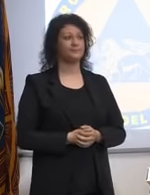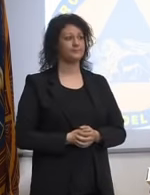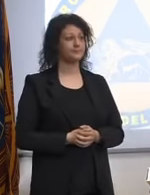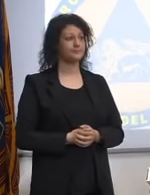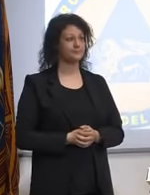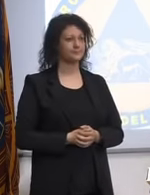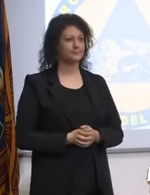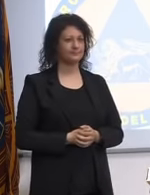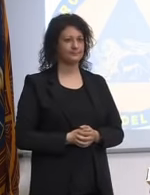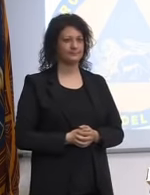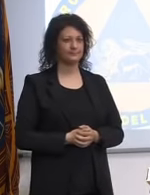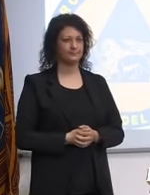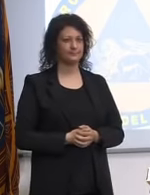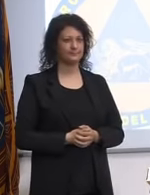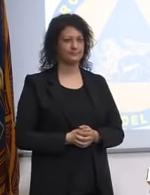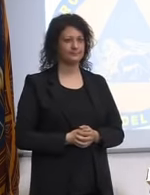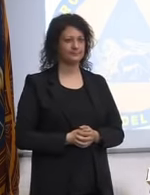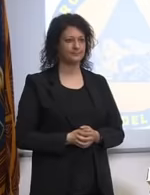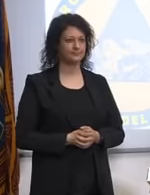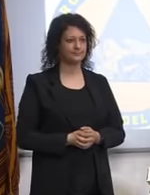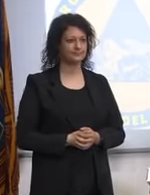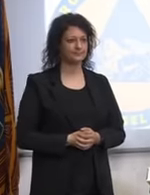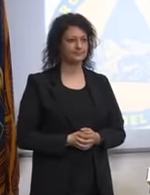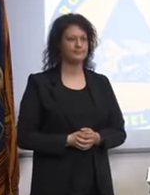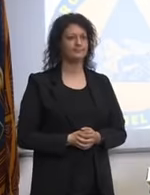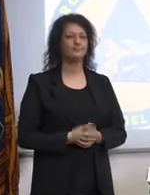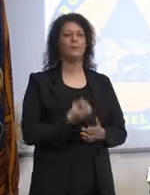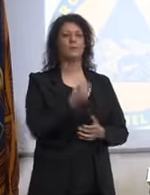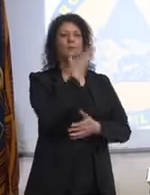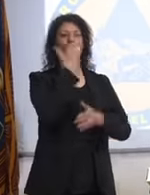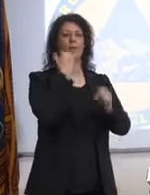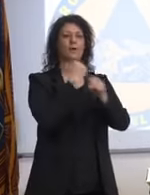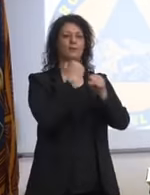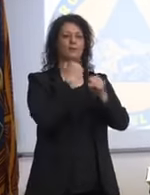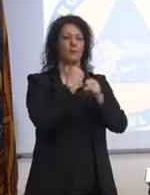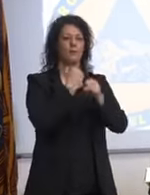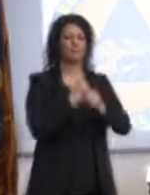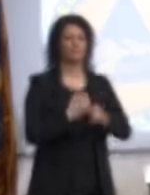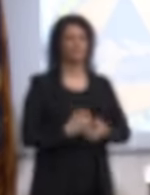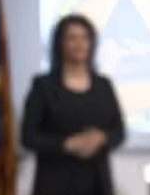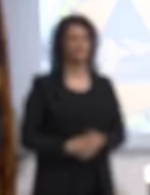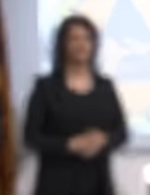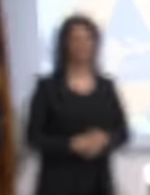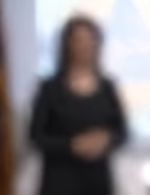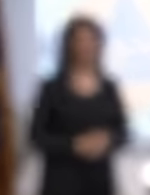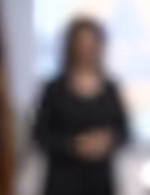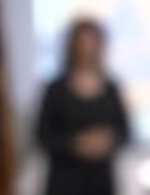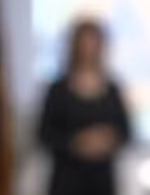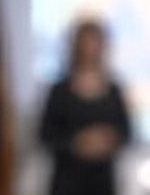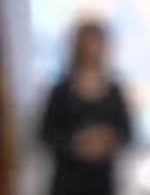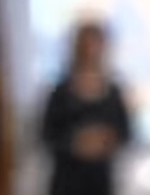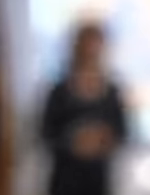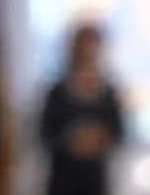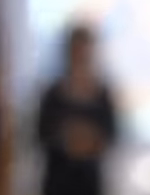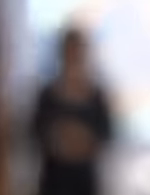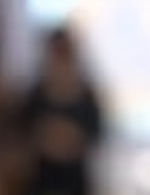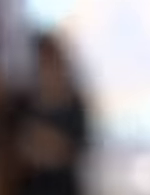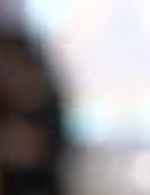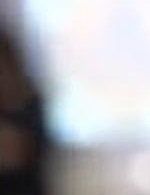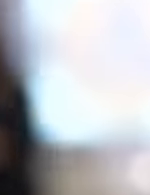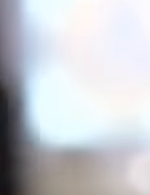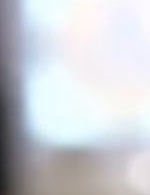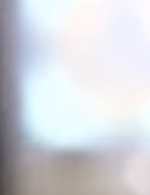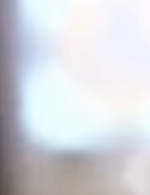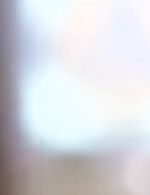Grazie, buona giornata. Anche a lei, grazie.